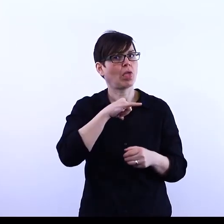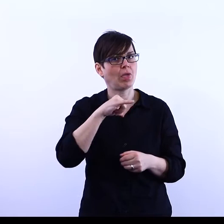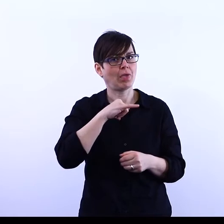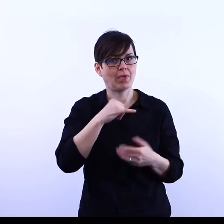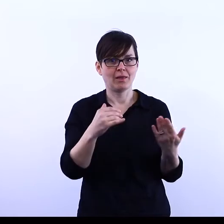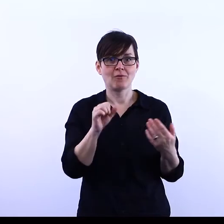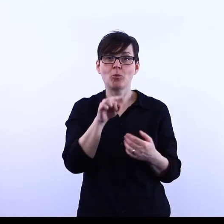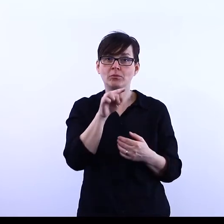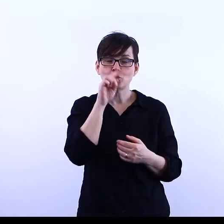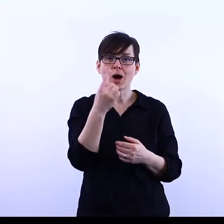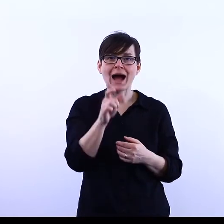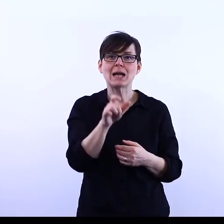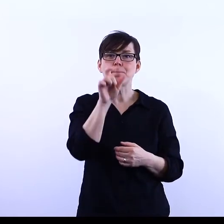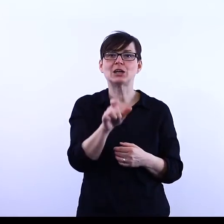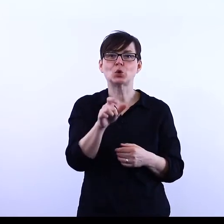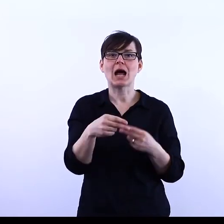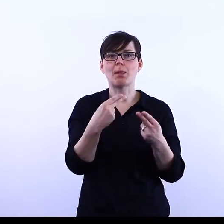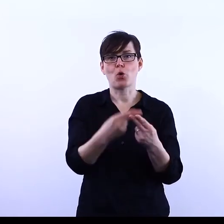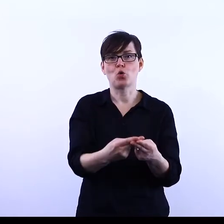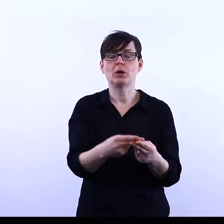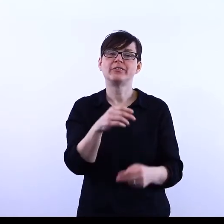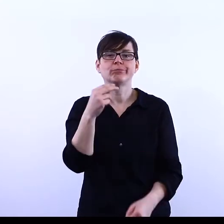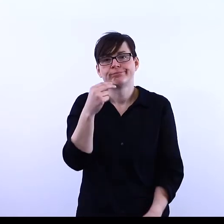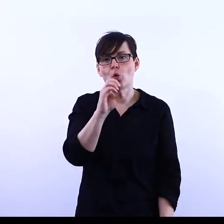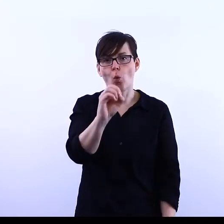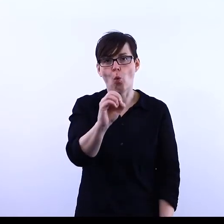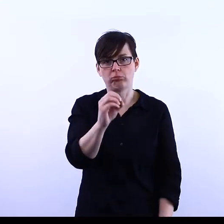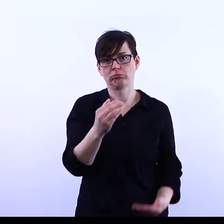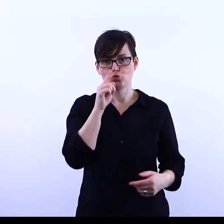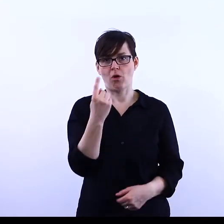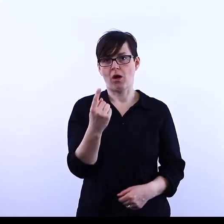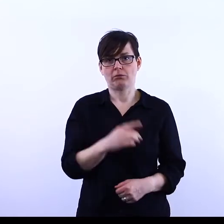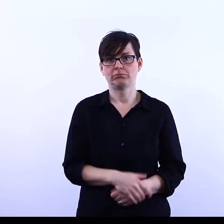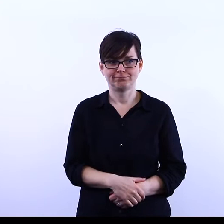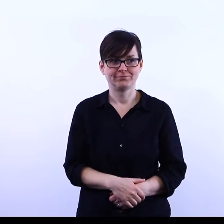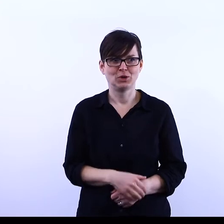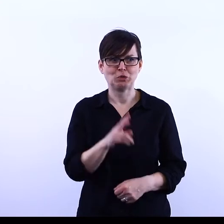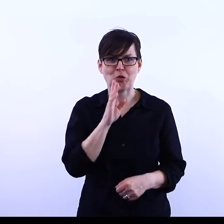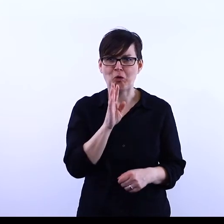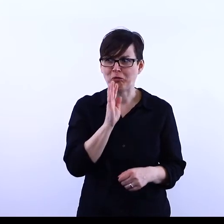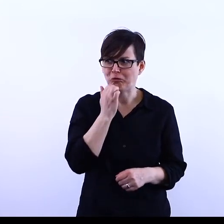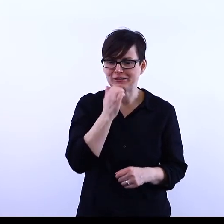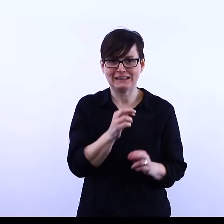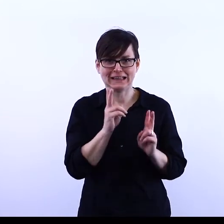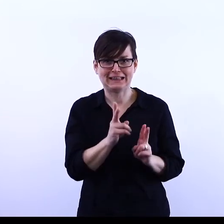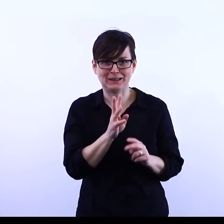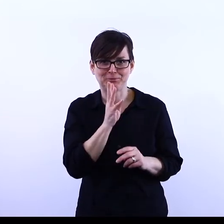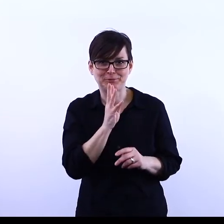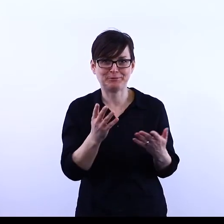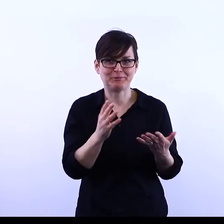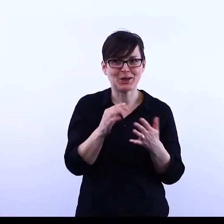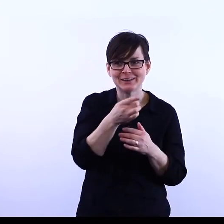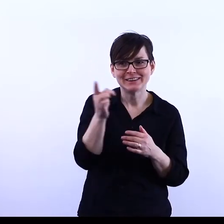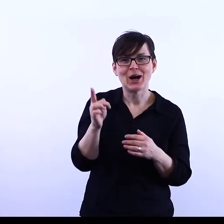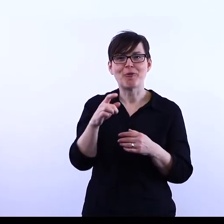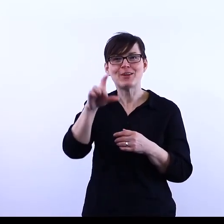Personalpronomen. Das lautet O. Und ich hoffe, ich sage jetzt alles korrekt, im Publikum werden vielleicht ein paar türkische Natives